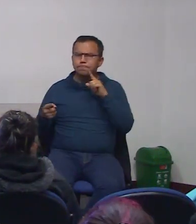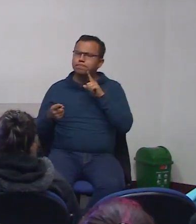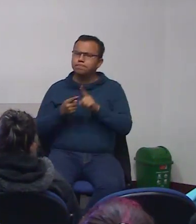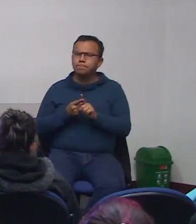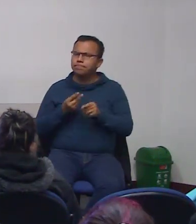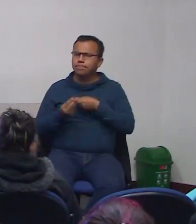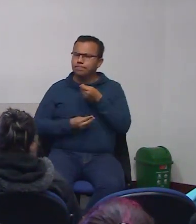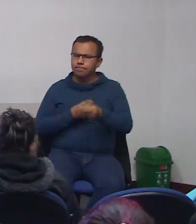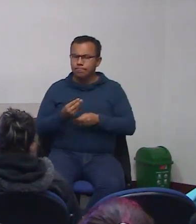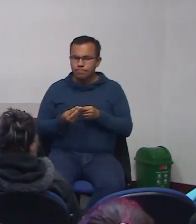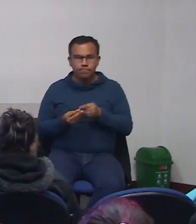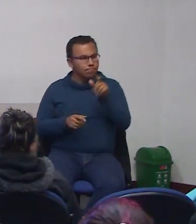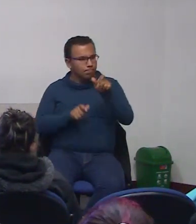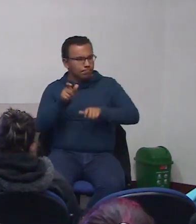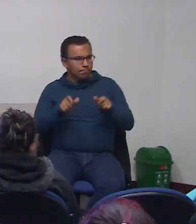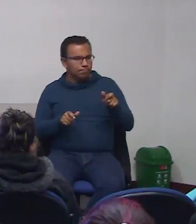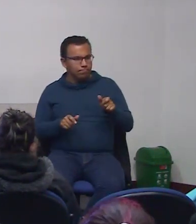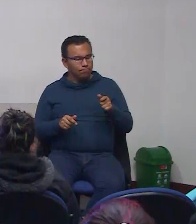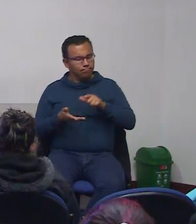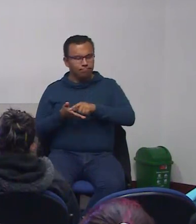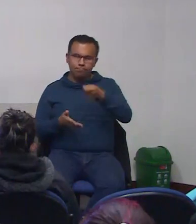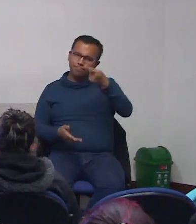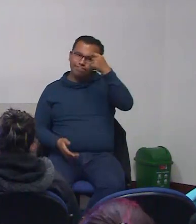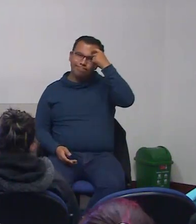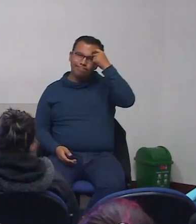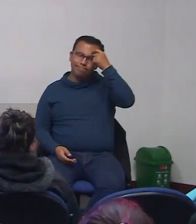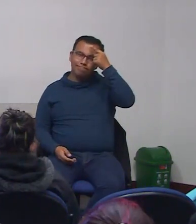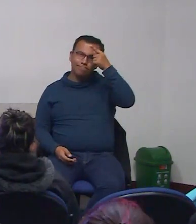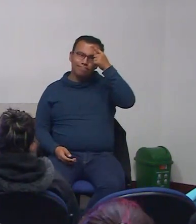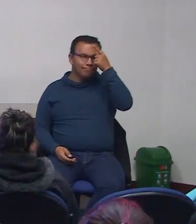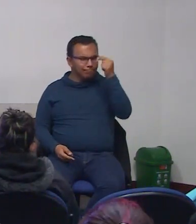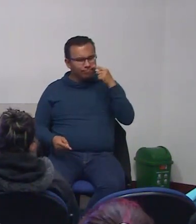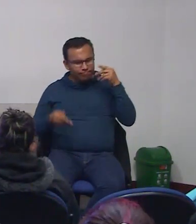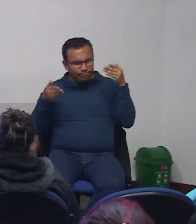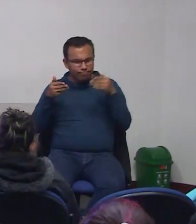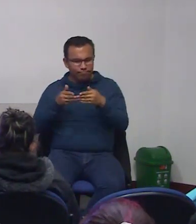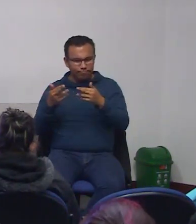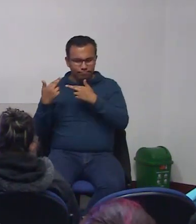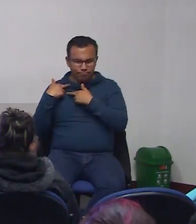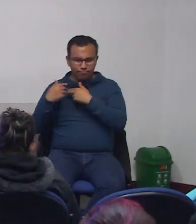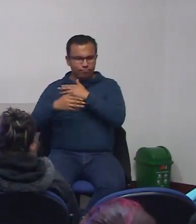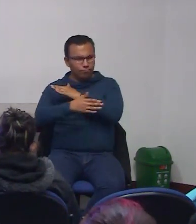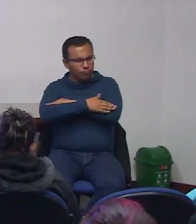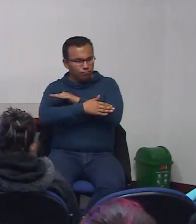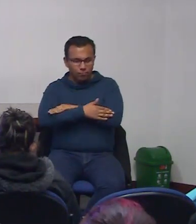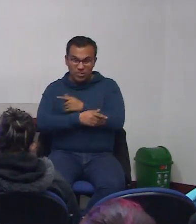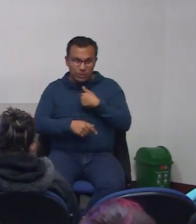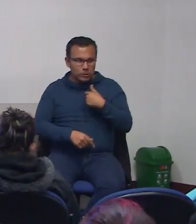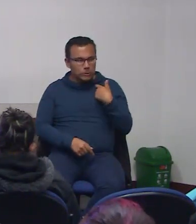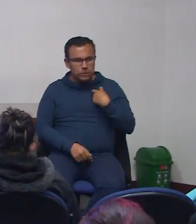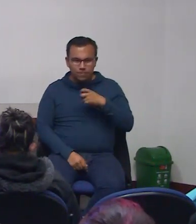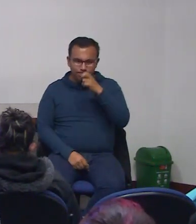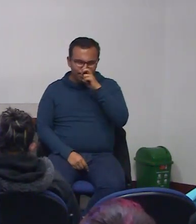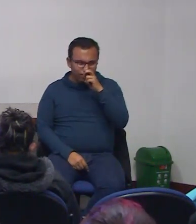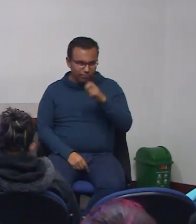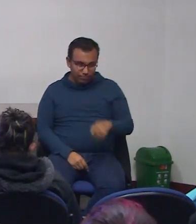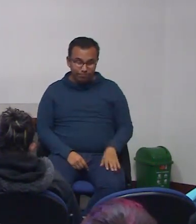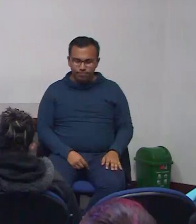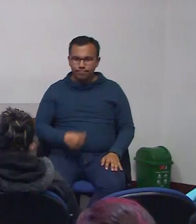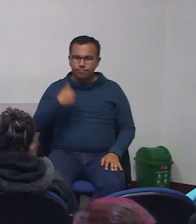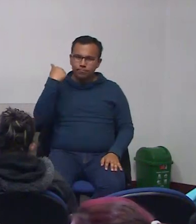intención que la persona se vaya con un aprendizaje pero que la persona sea muy dedicada responsable y juiciosa yo sí soy muy en eso